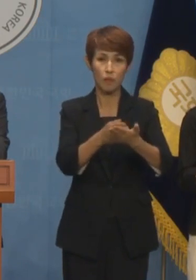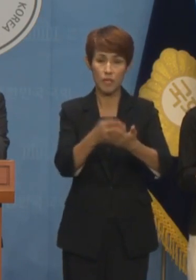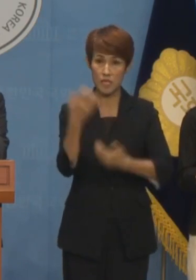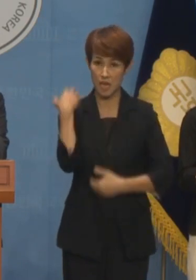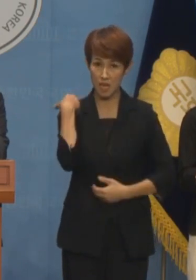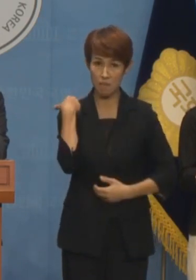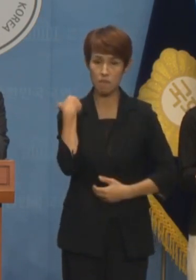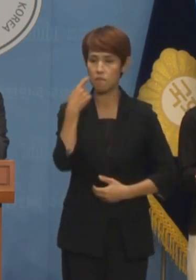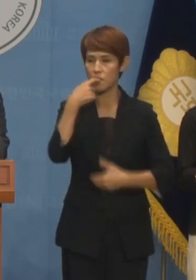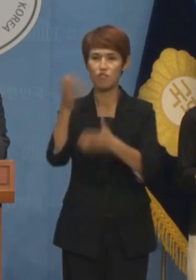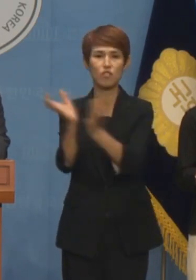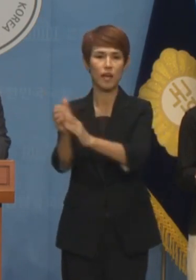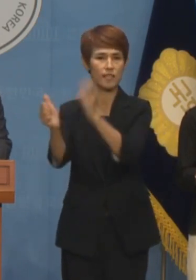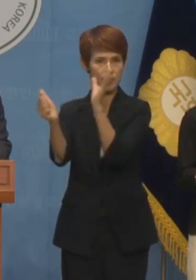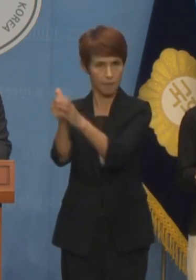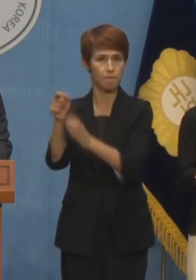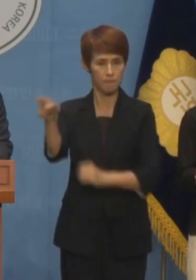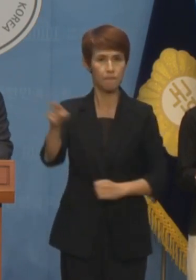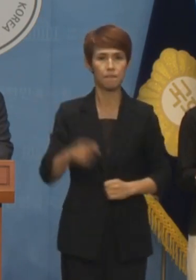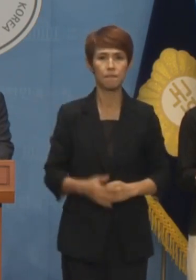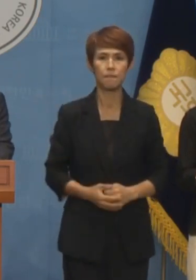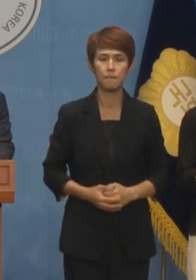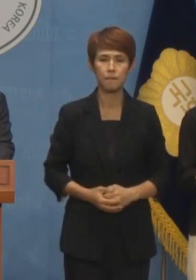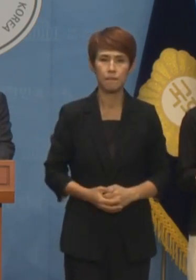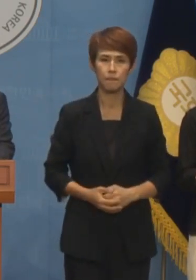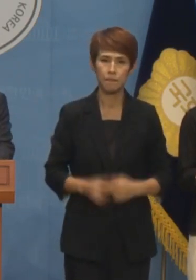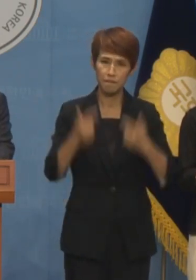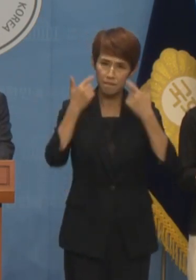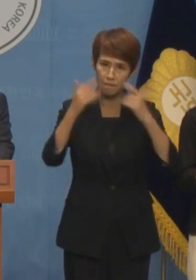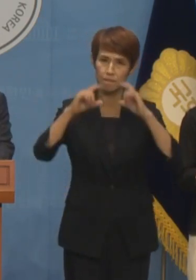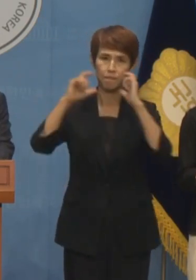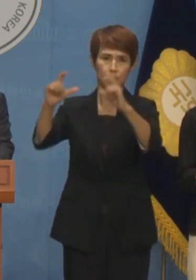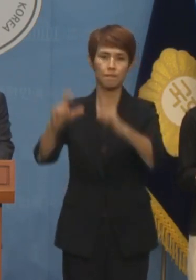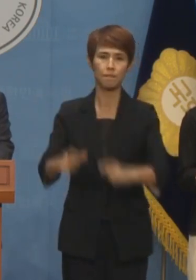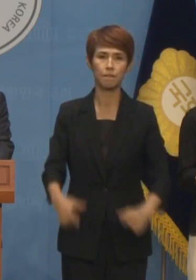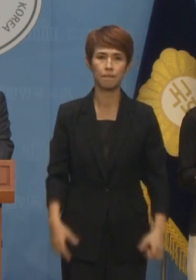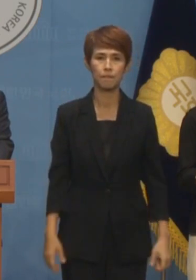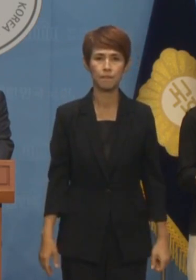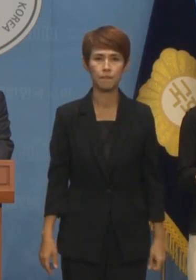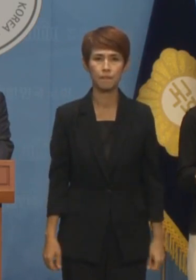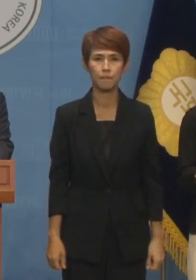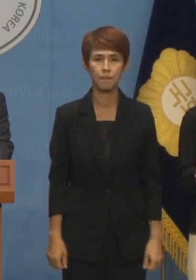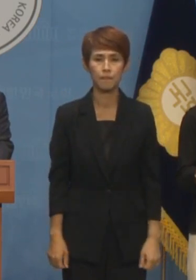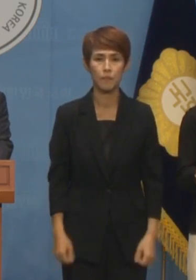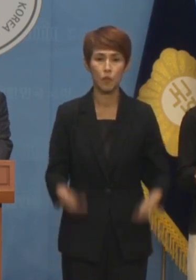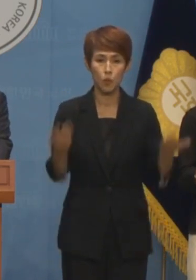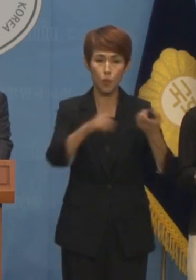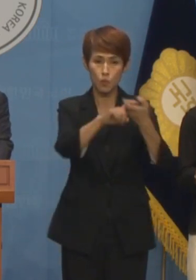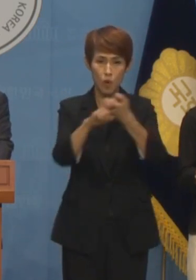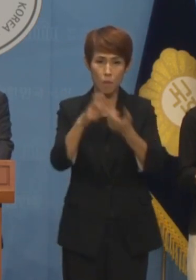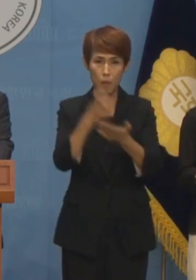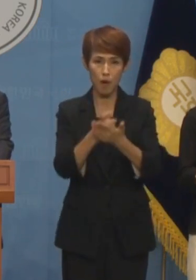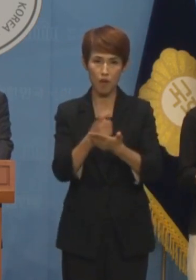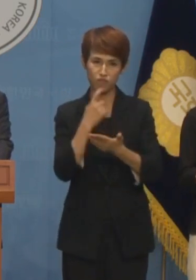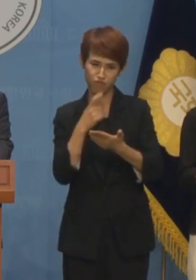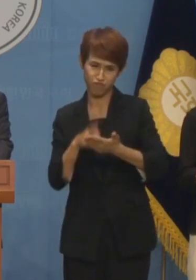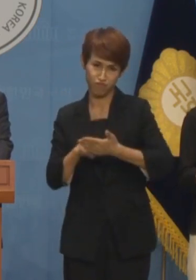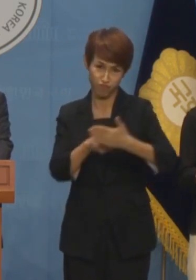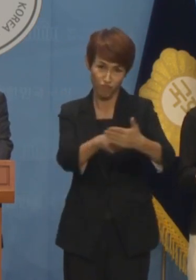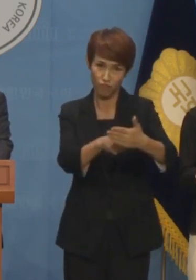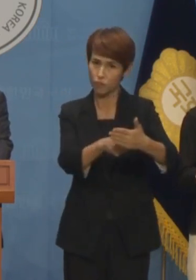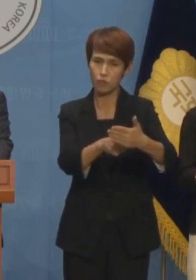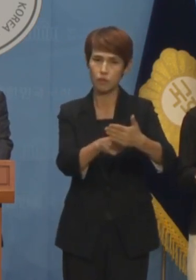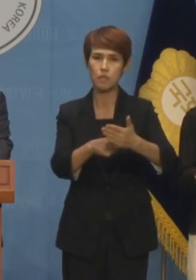폭거를 저지른 민주당에 있음을 엄중히 경고합니다. 노조법 강행 처리는 의회